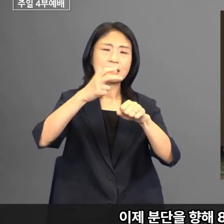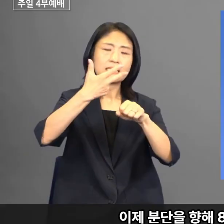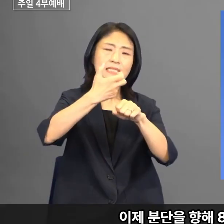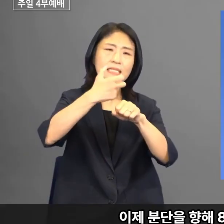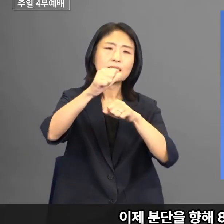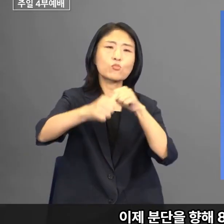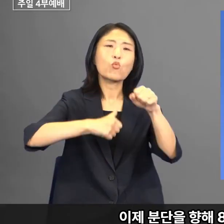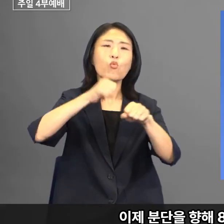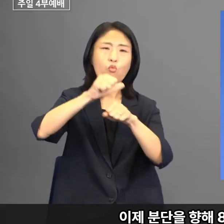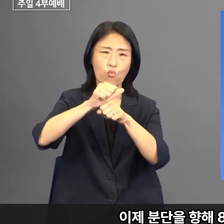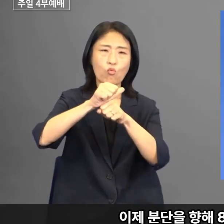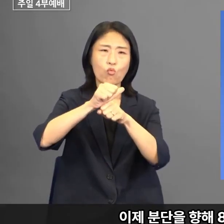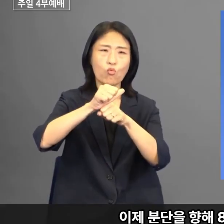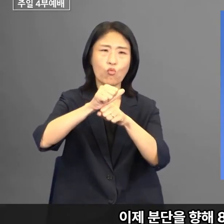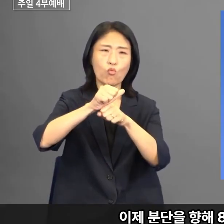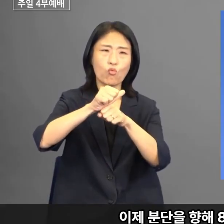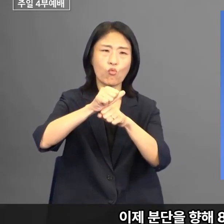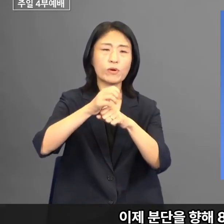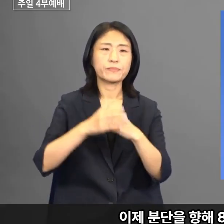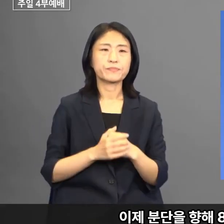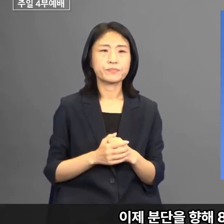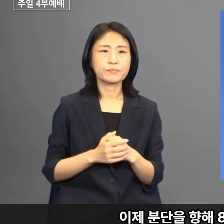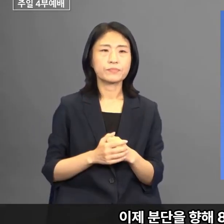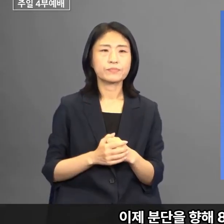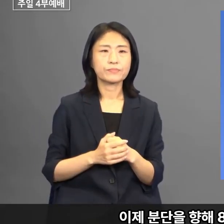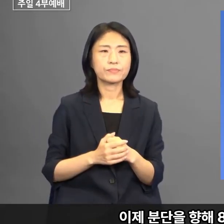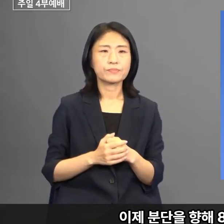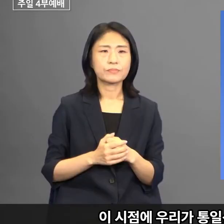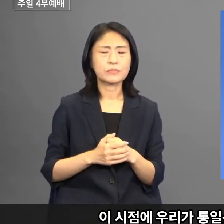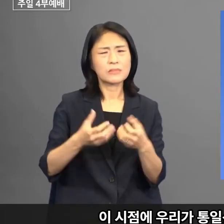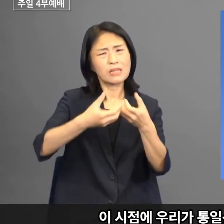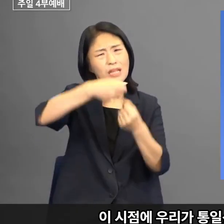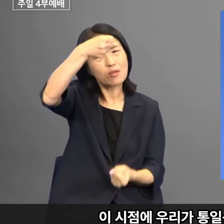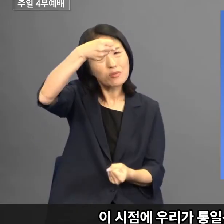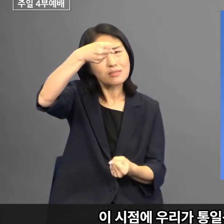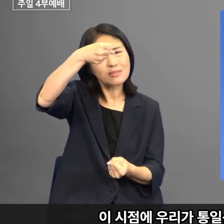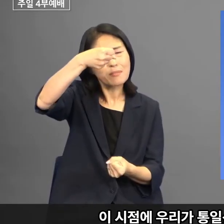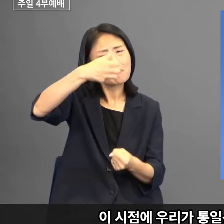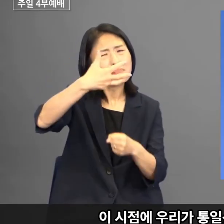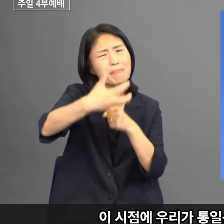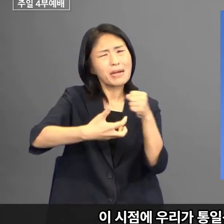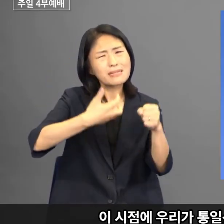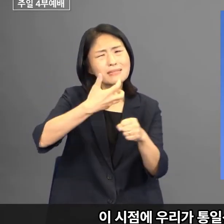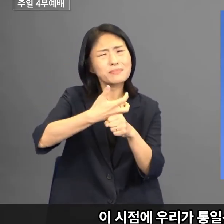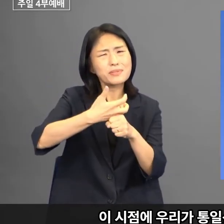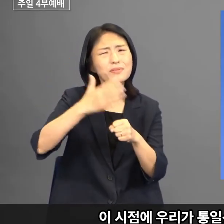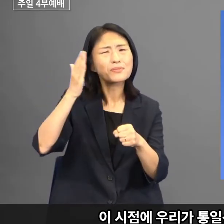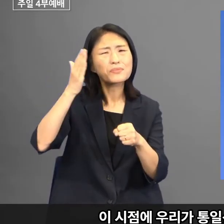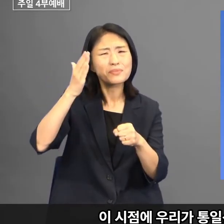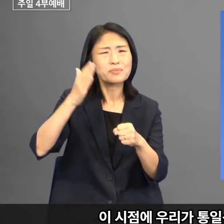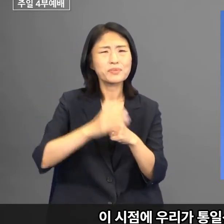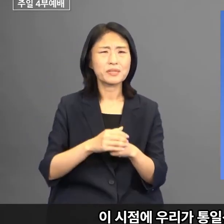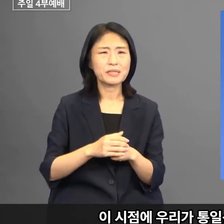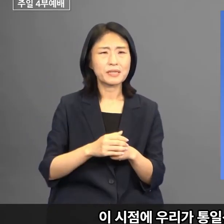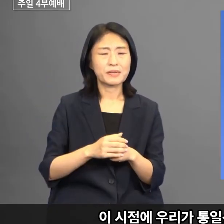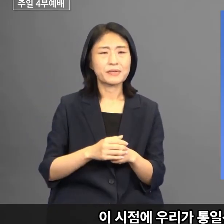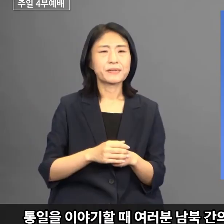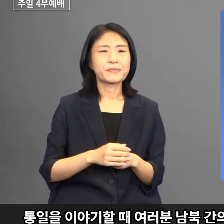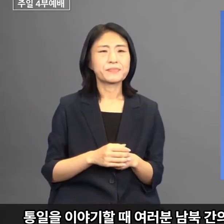75주년입니다. 이제 분단을 향해 80년을 향해 가고 있는 이 시점에 우리가 통일선교 주일로 드리게